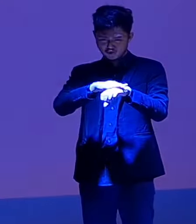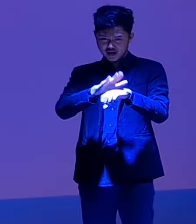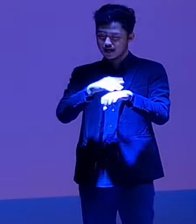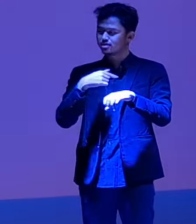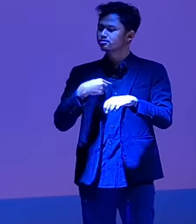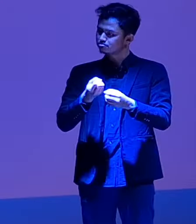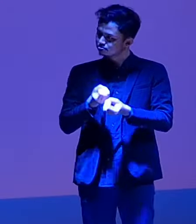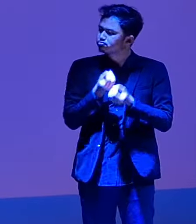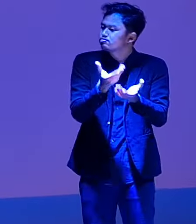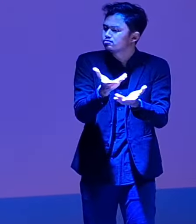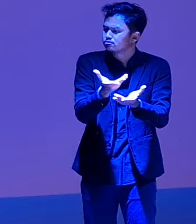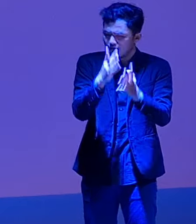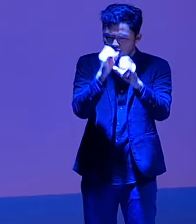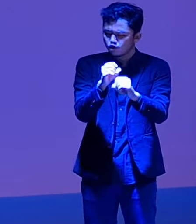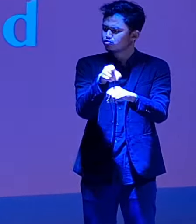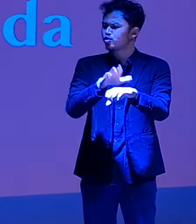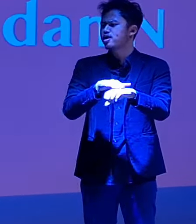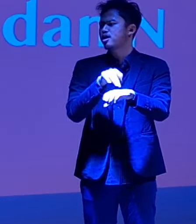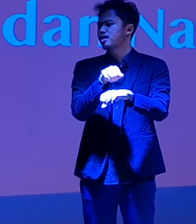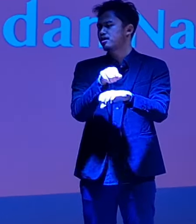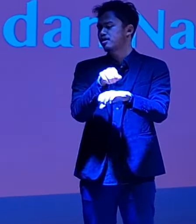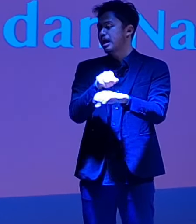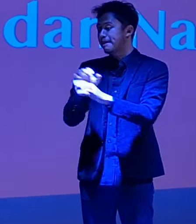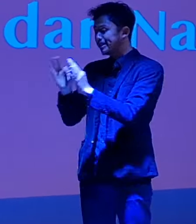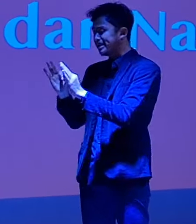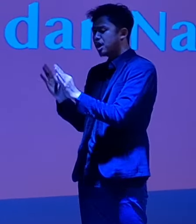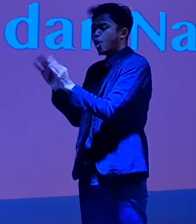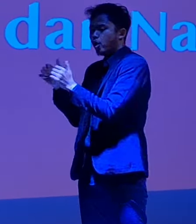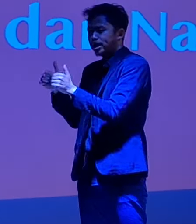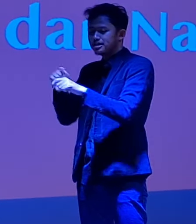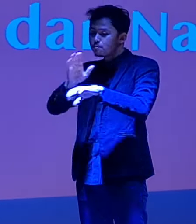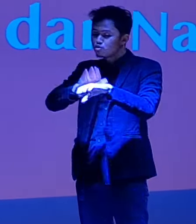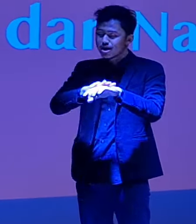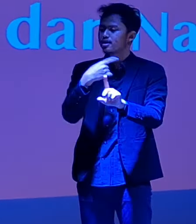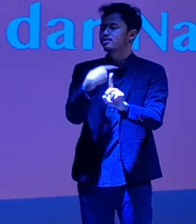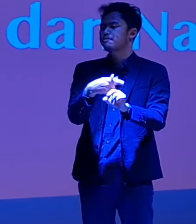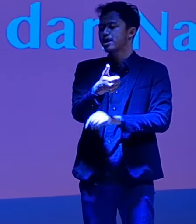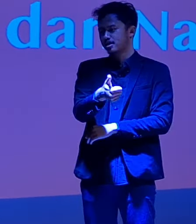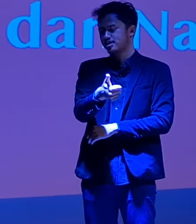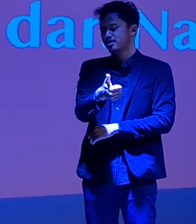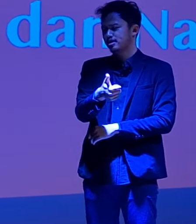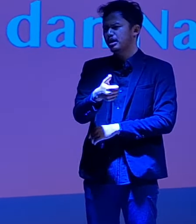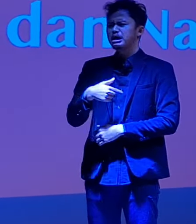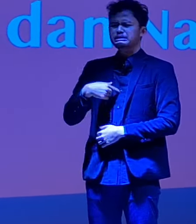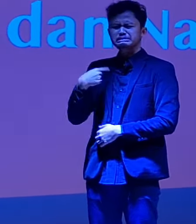kedua adalah kami melihat untuk memimpin Direktorat Jenderal ini, seringkali ASN itu kurang